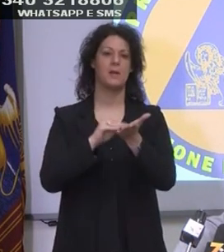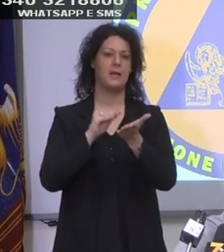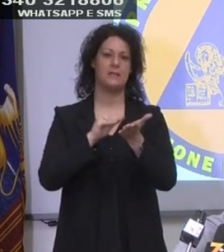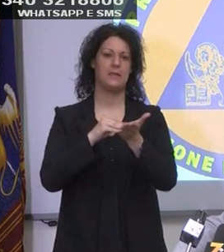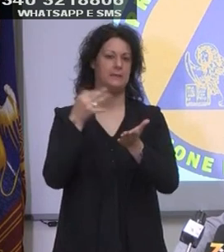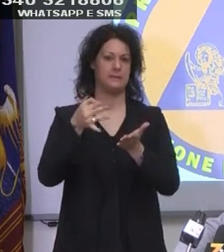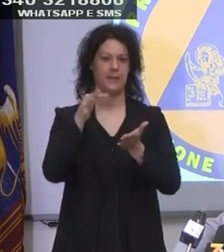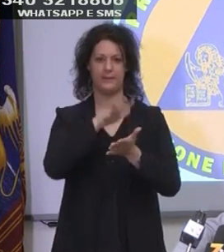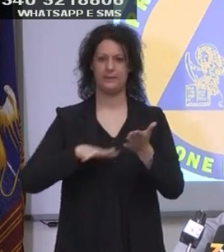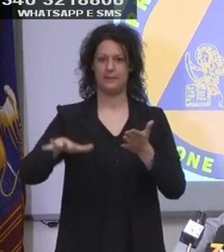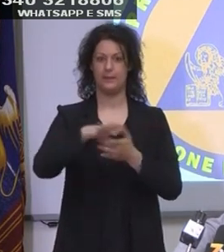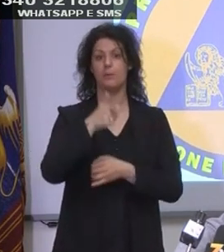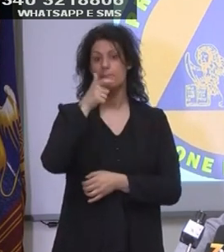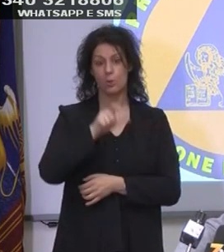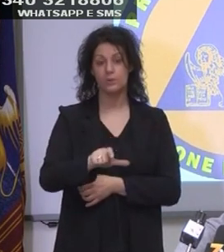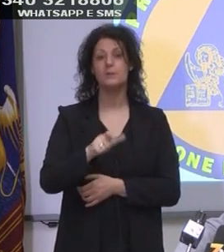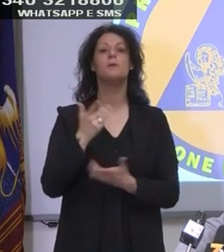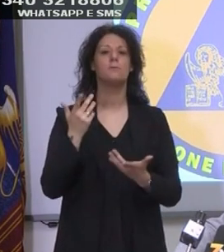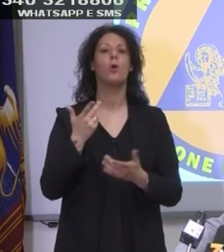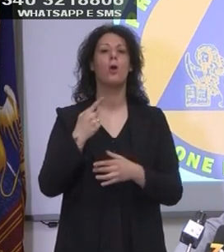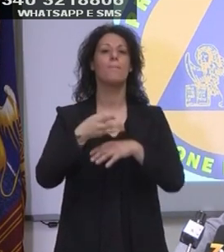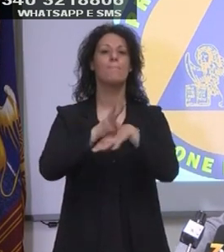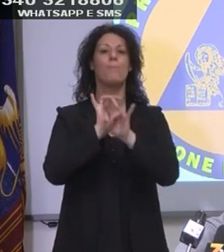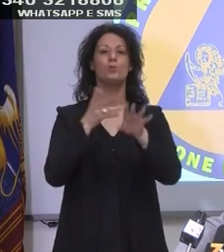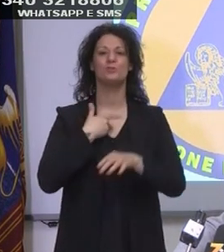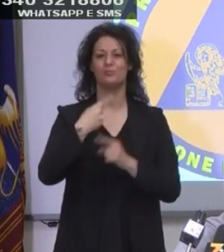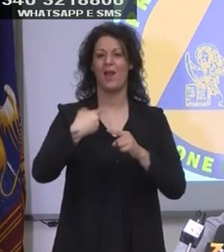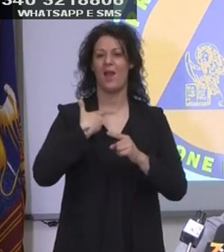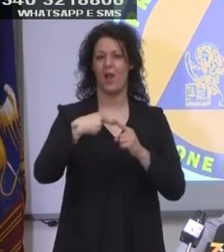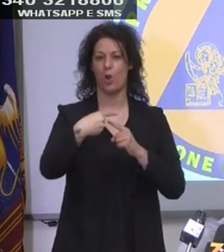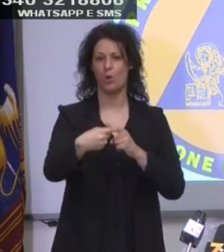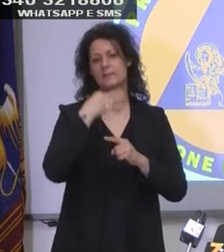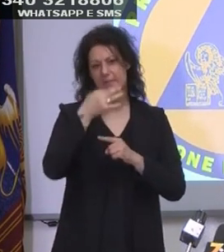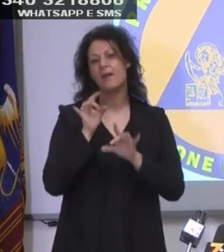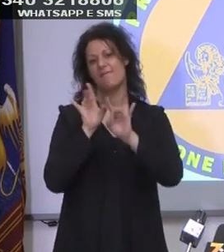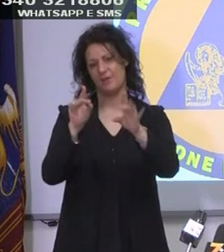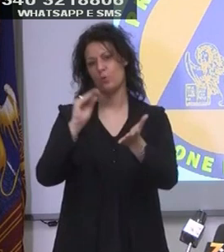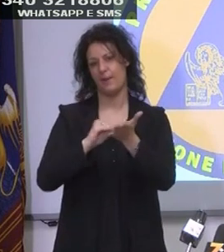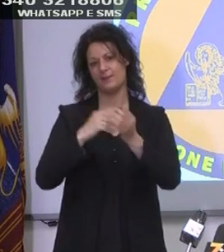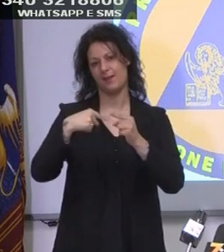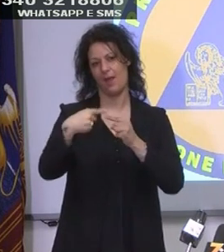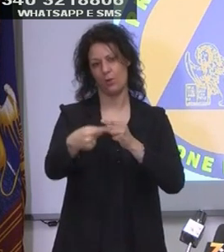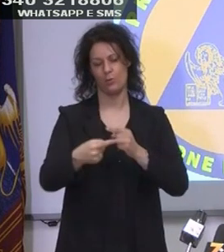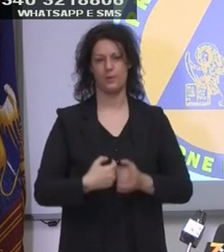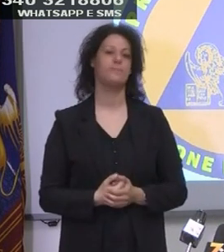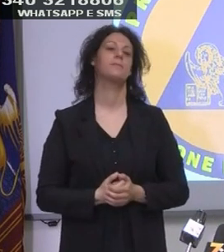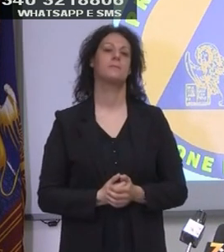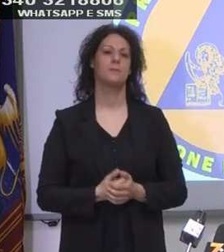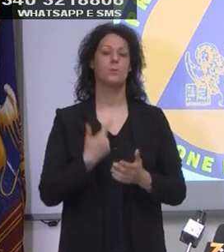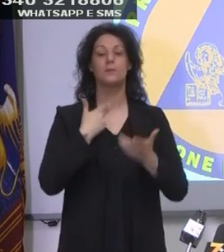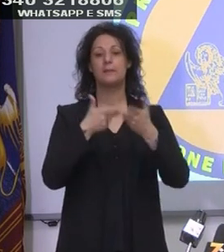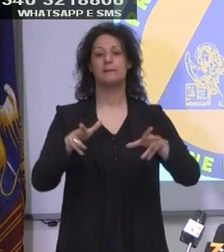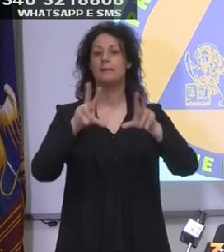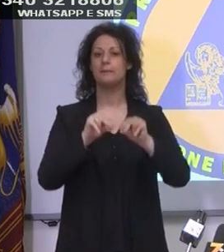territorio, perché quando tu trovi anche un solo cittadino positivo vuol dire che il virus c'è. È fondamentale, ripeto, utilizzare per